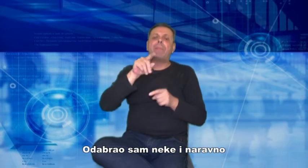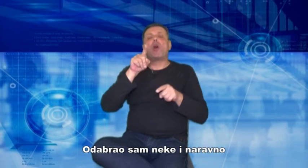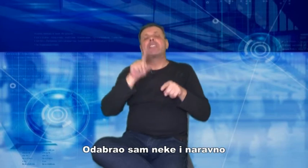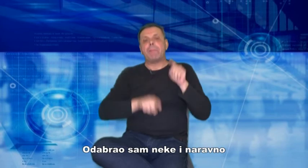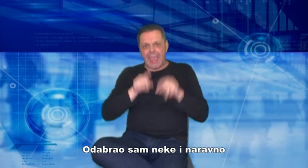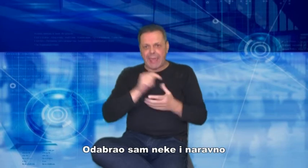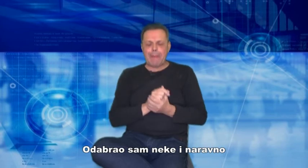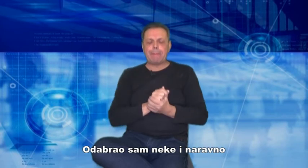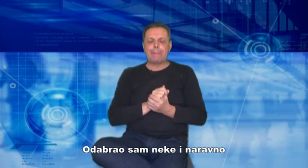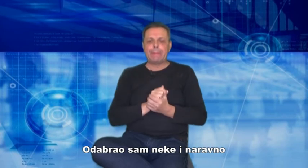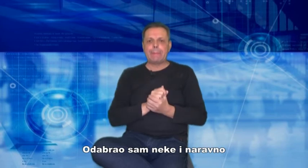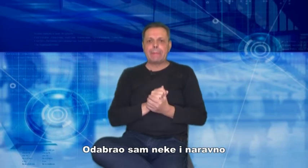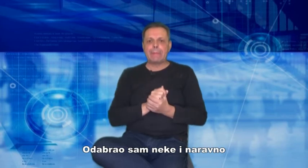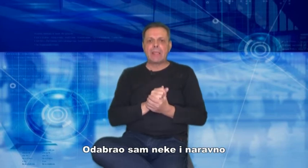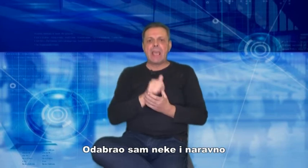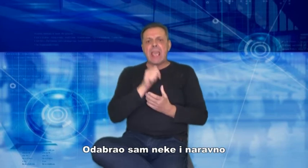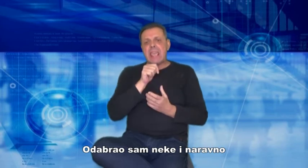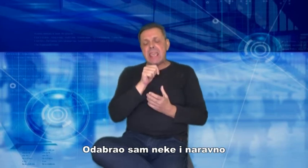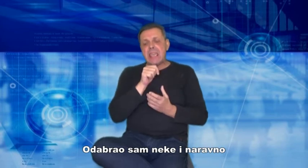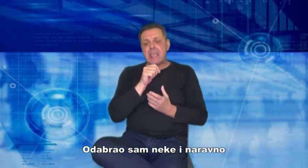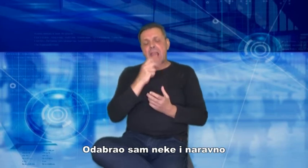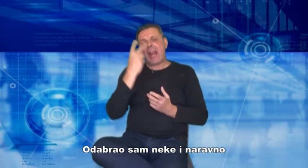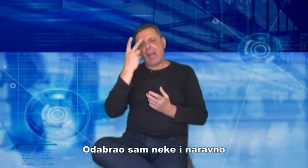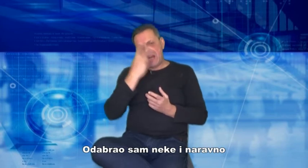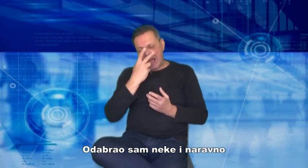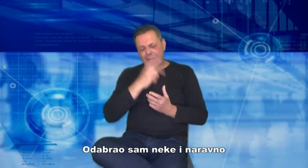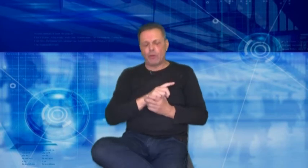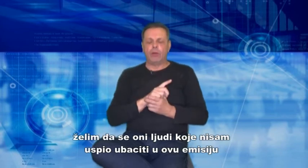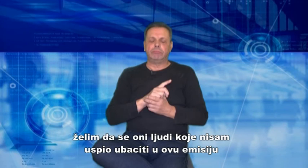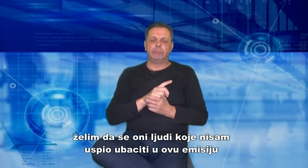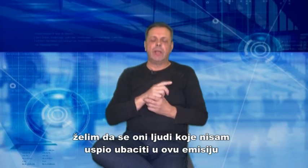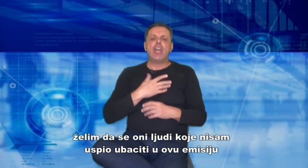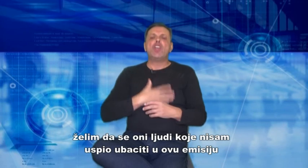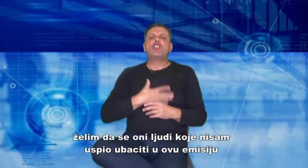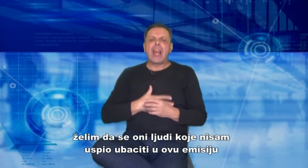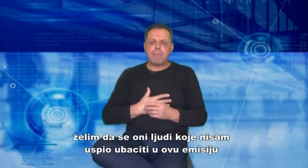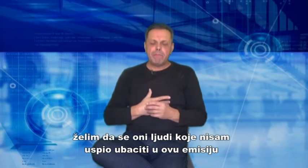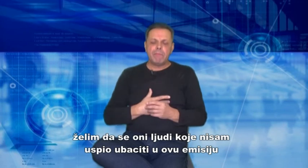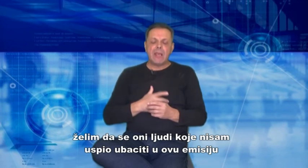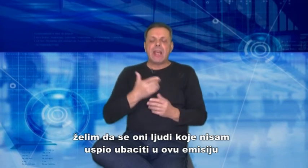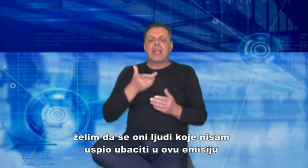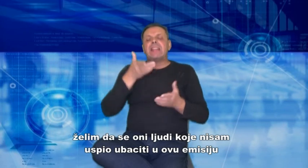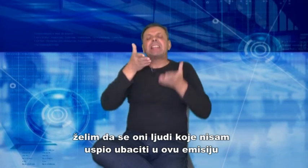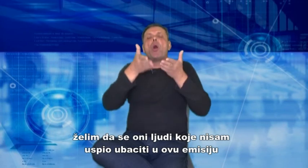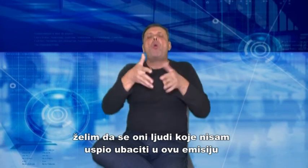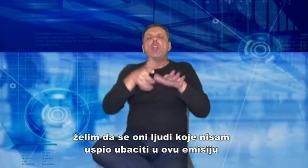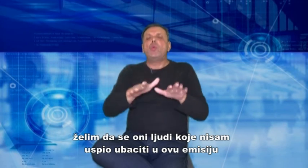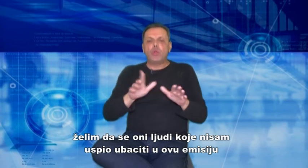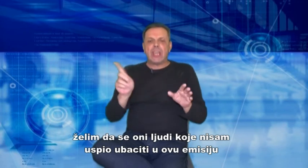Odabrao sam neke i, naravno, želim da se oni ljudi